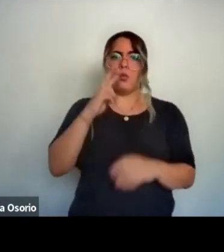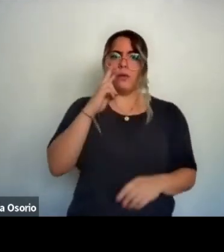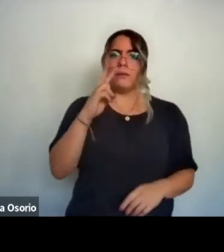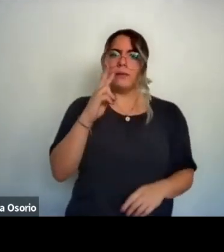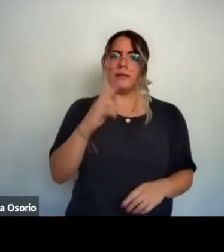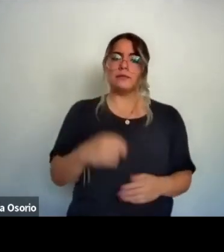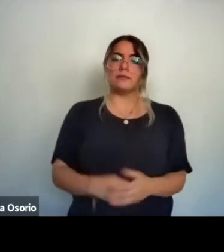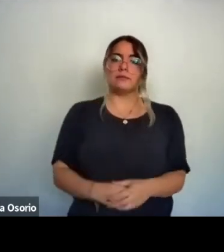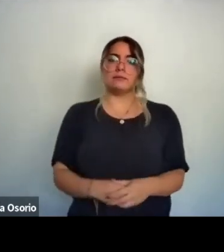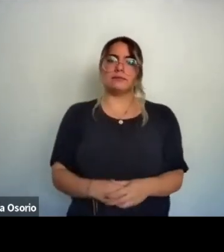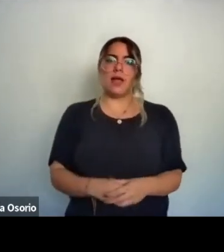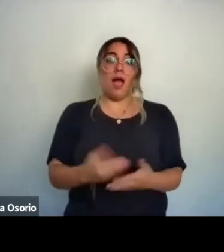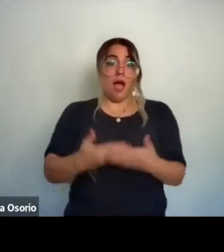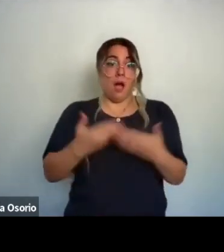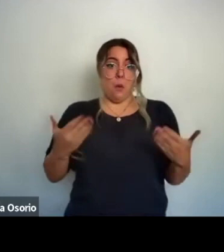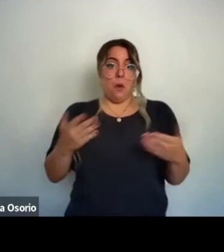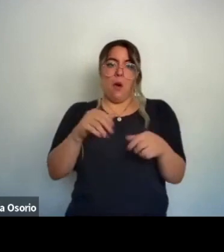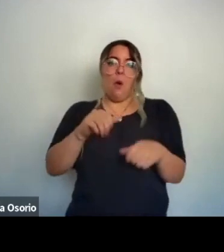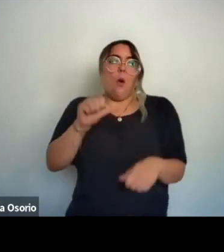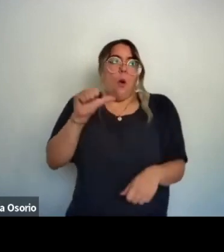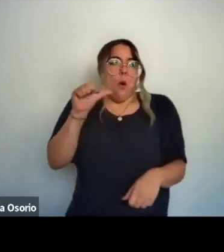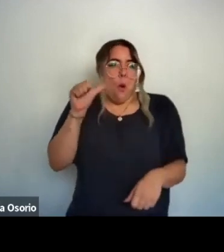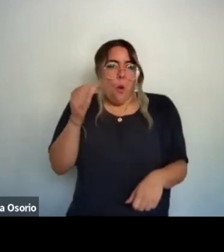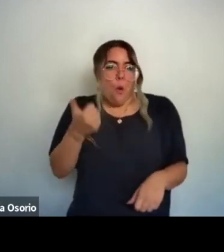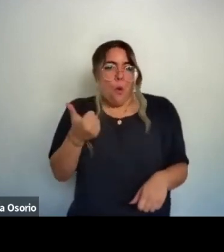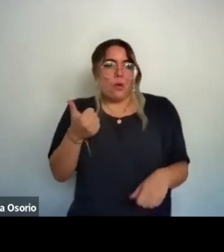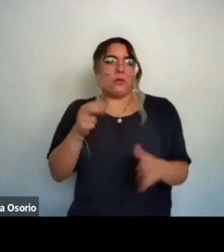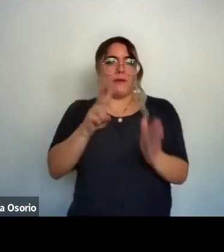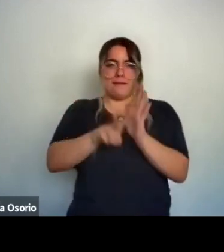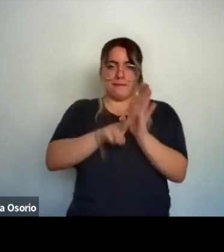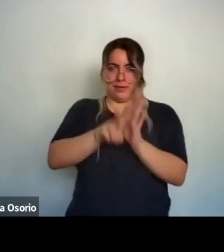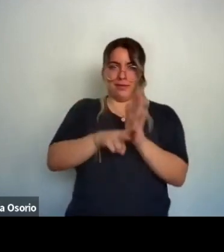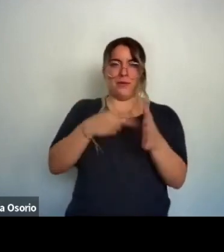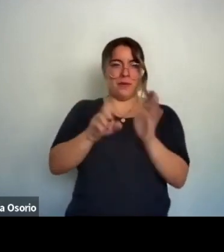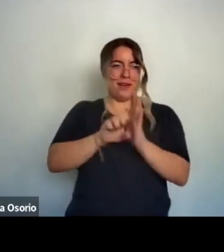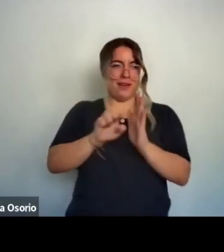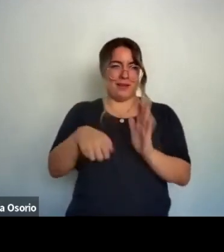que creo que tiene que ver más con ese imaginario